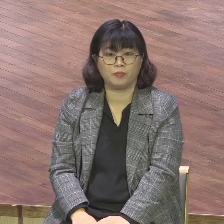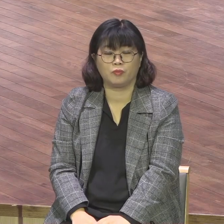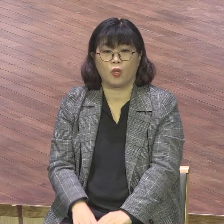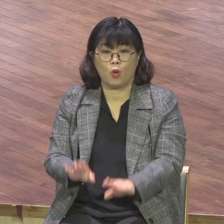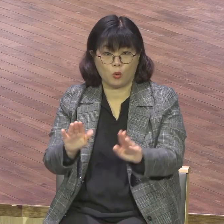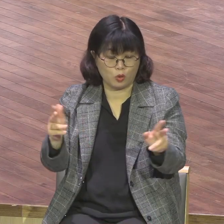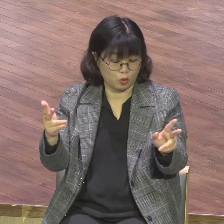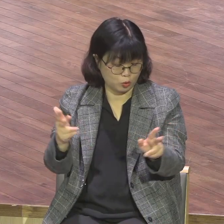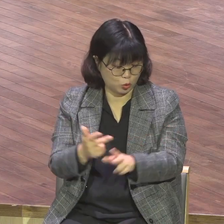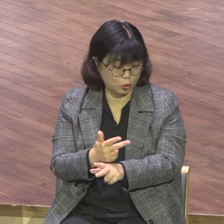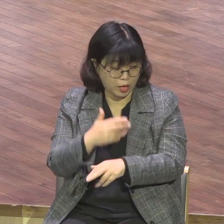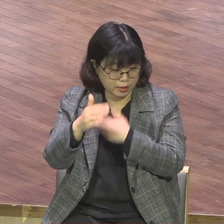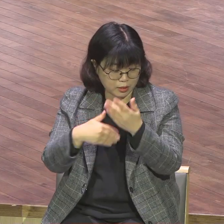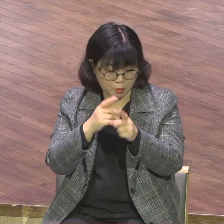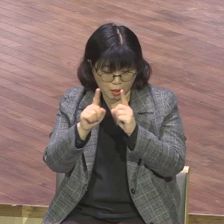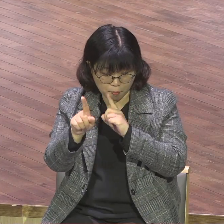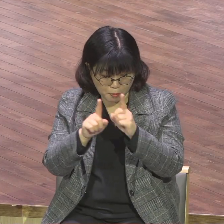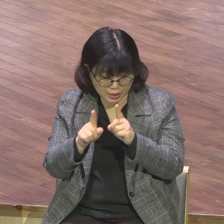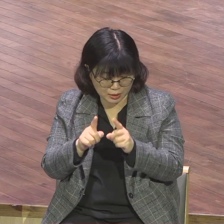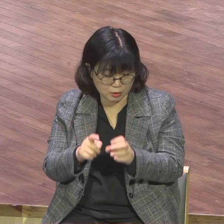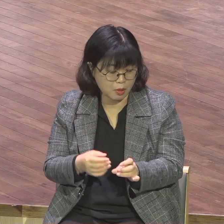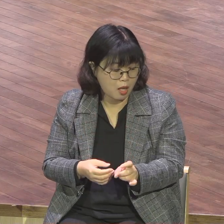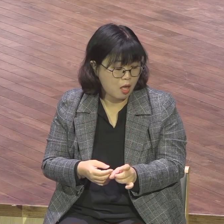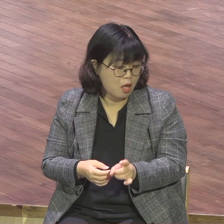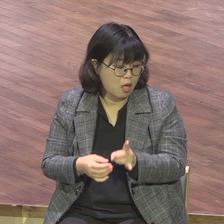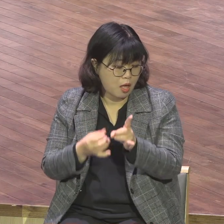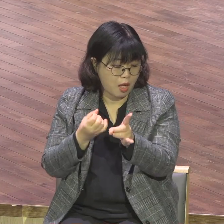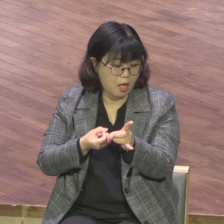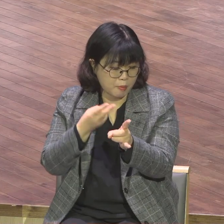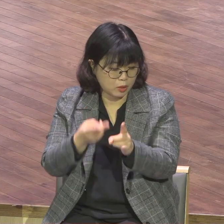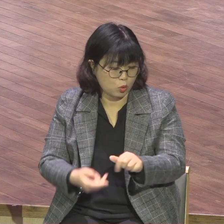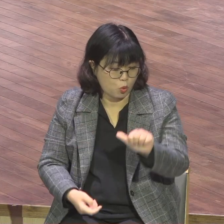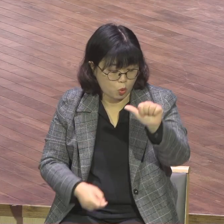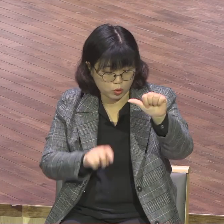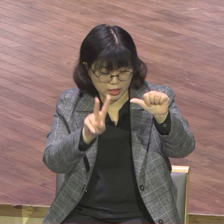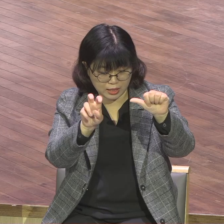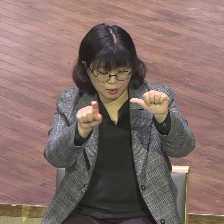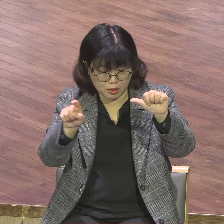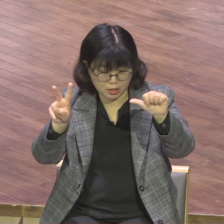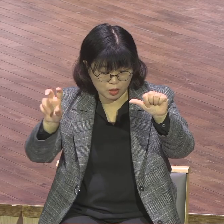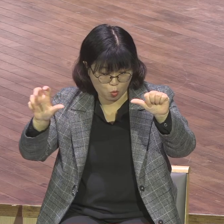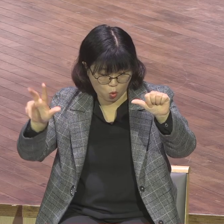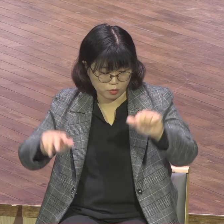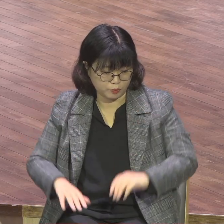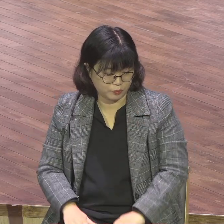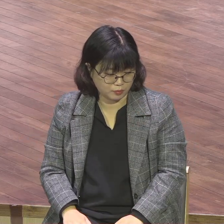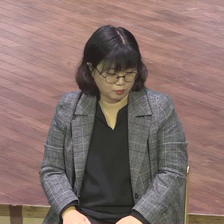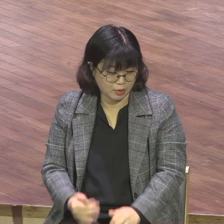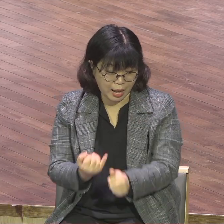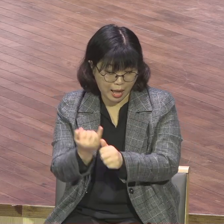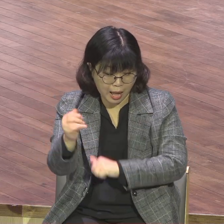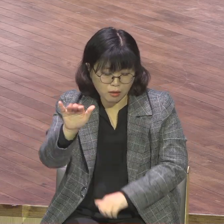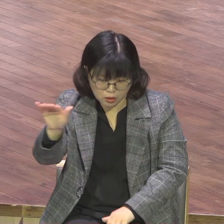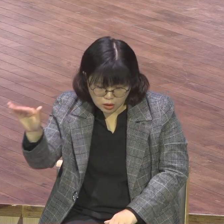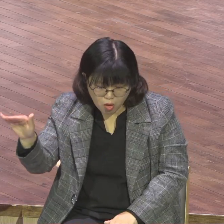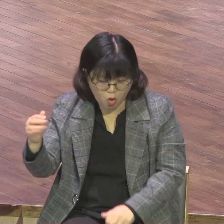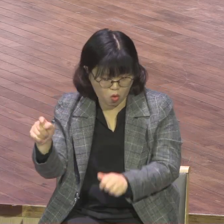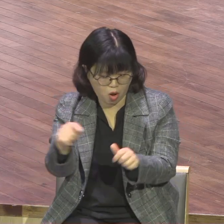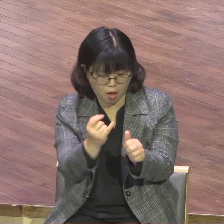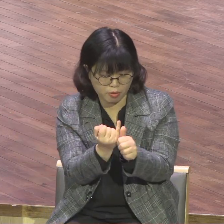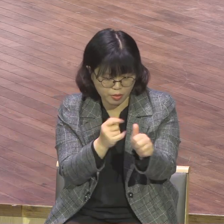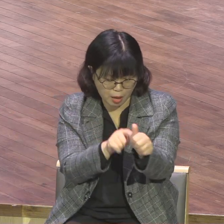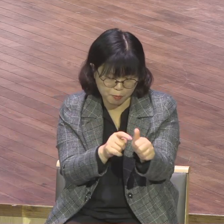고 승리할 하나님 말씀은 에베소서 5장 22절에서 25절 말씀입니다. 아내들이여 자기